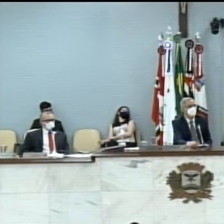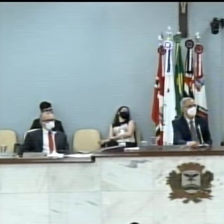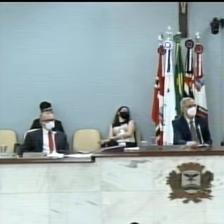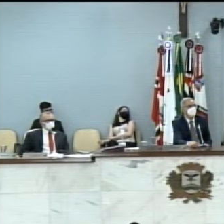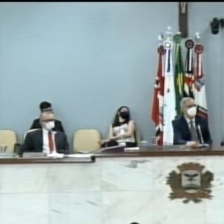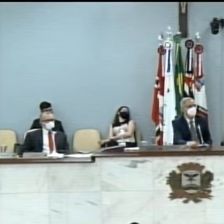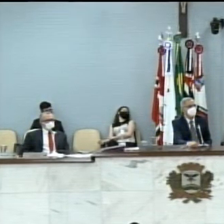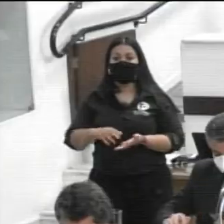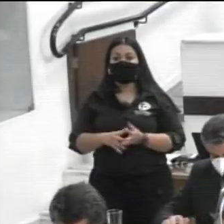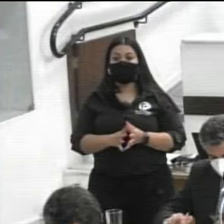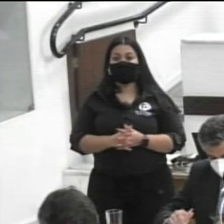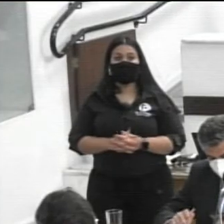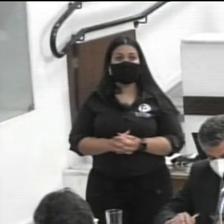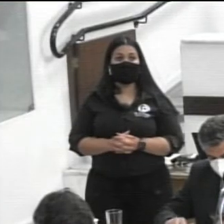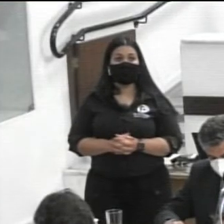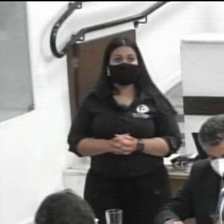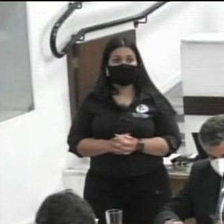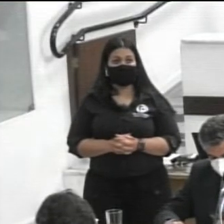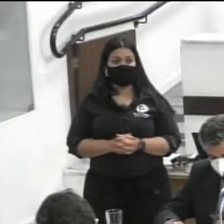Secretária, vamos